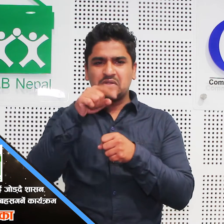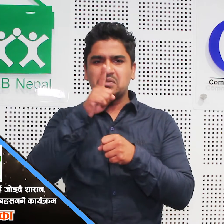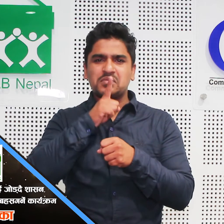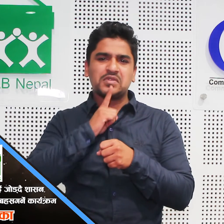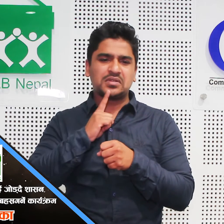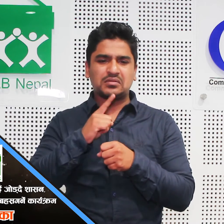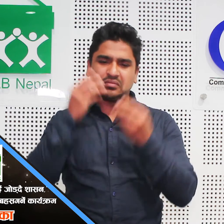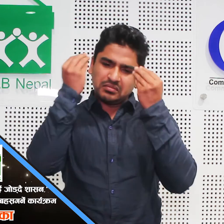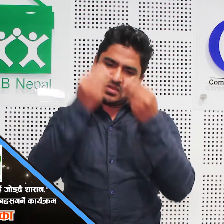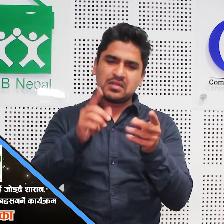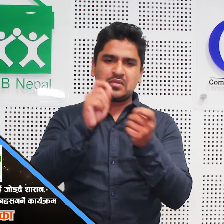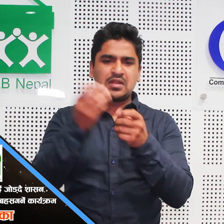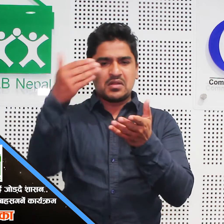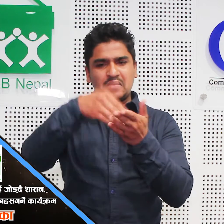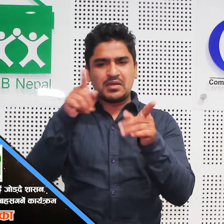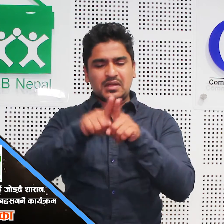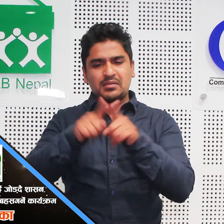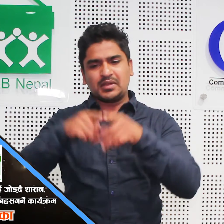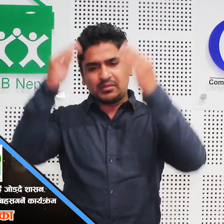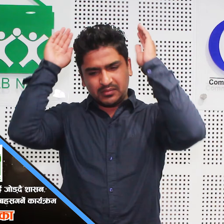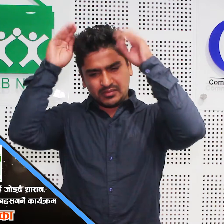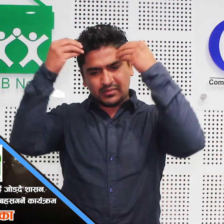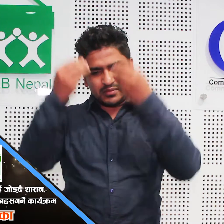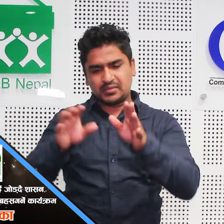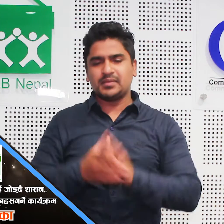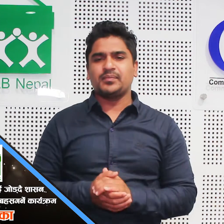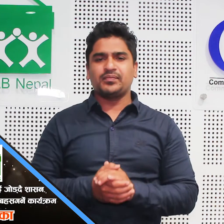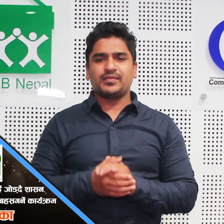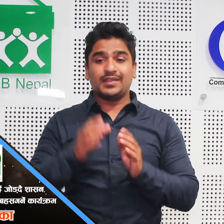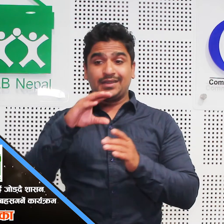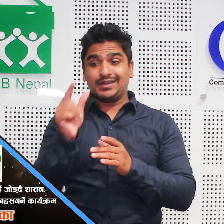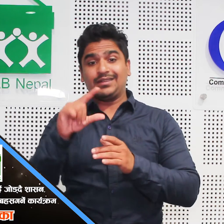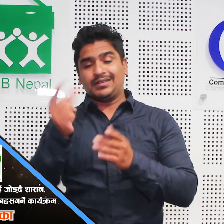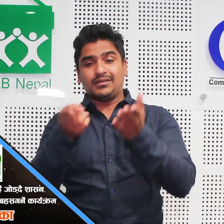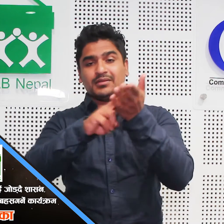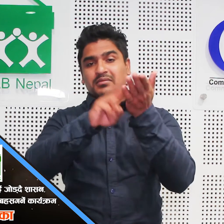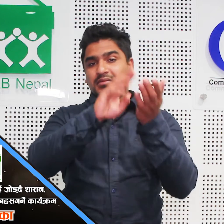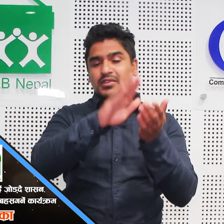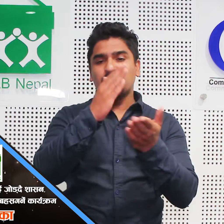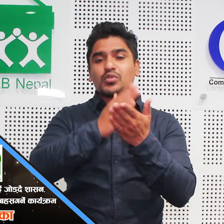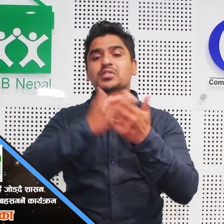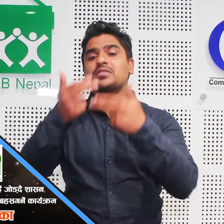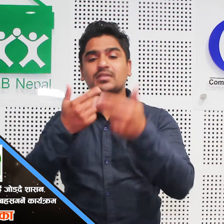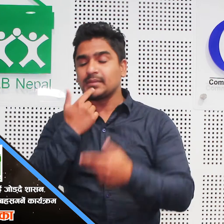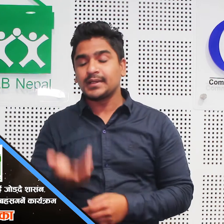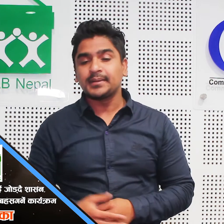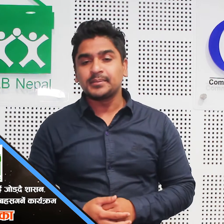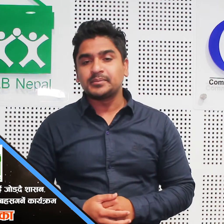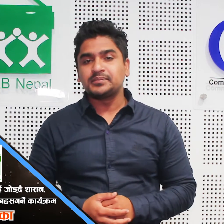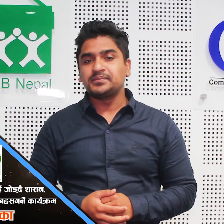पार्यो, लगानी पनि ढामाढोल, ऋणमाथि ऋण छ, कसरी चल्छ अब भन त?